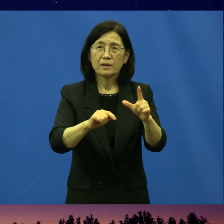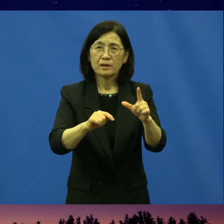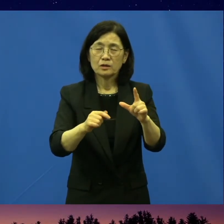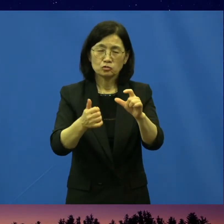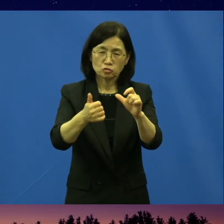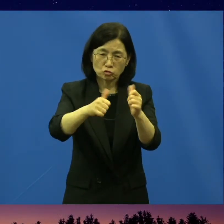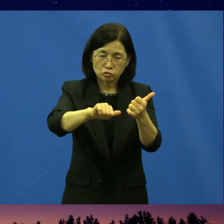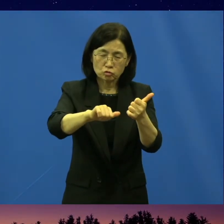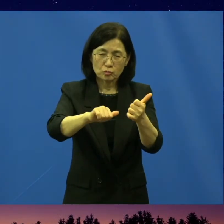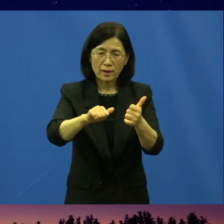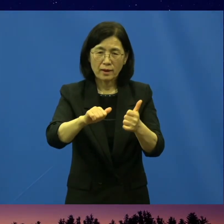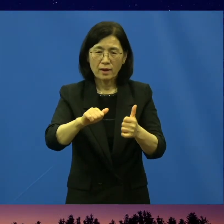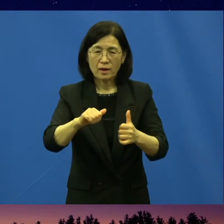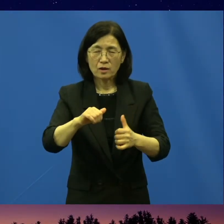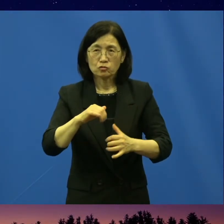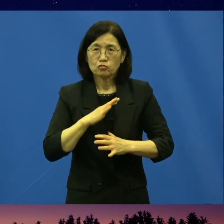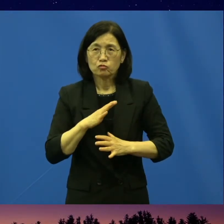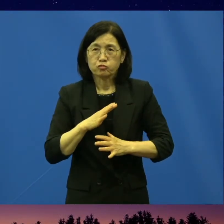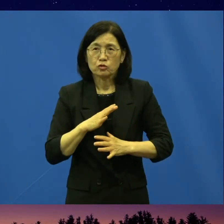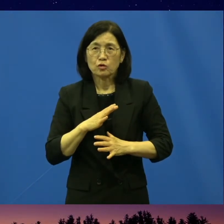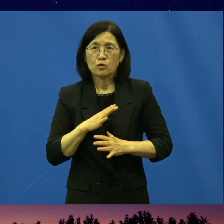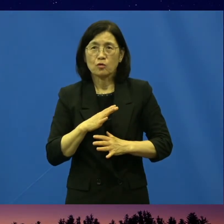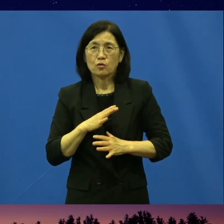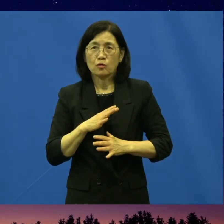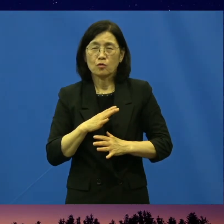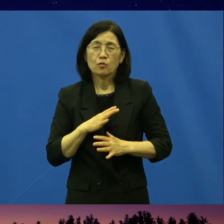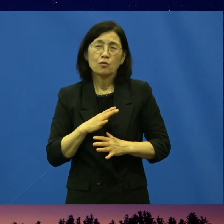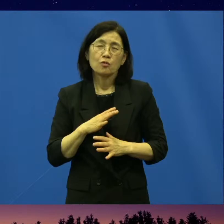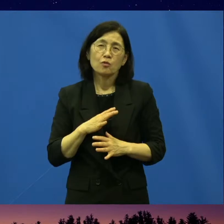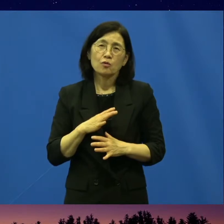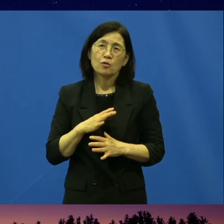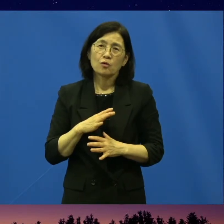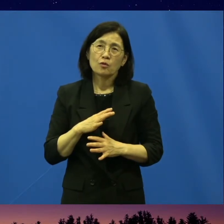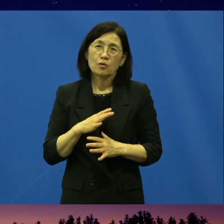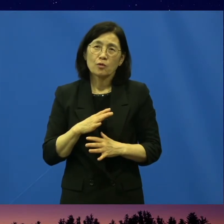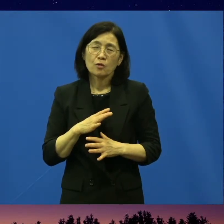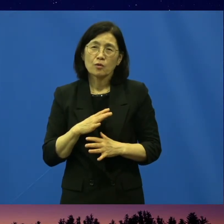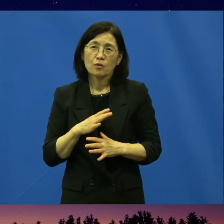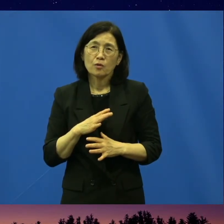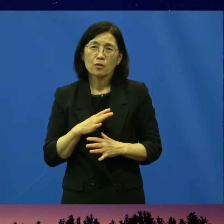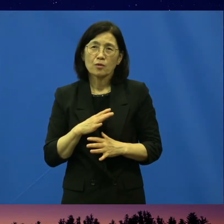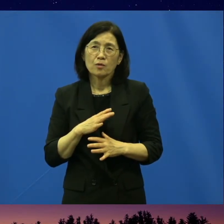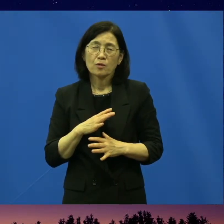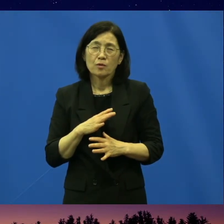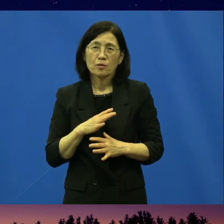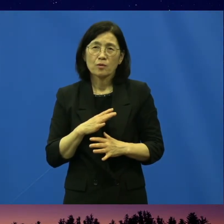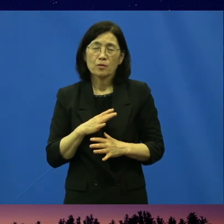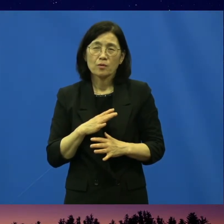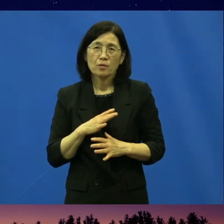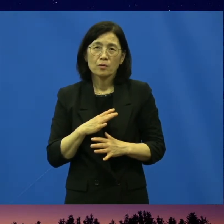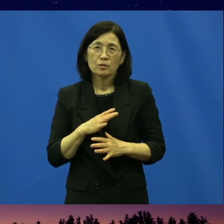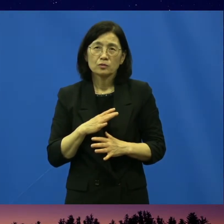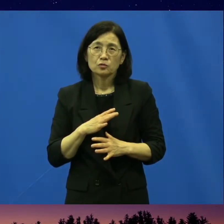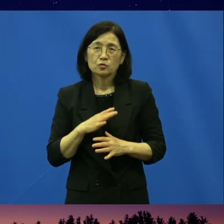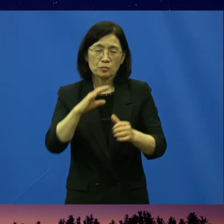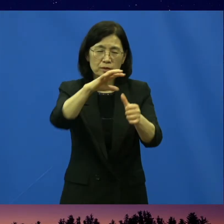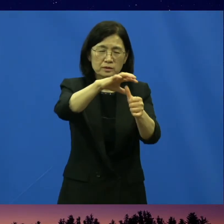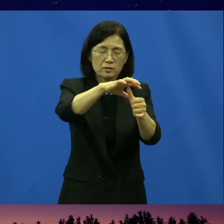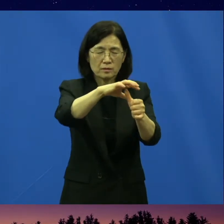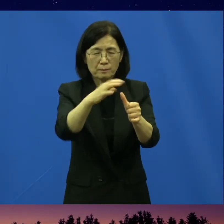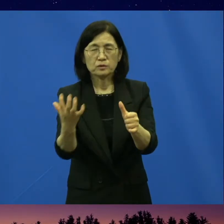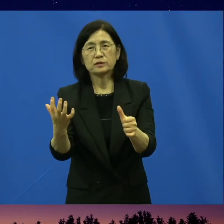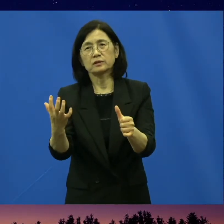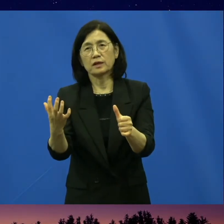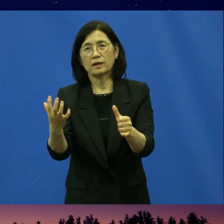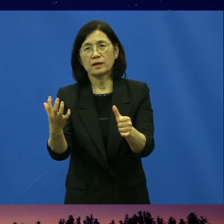죽음의 위협과 두려움에 의해서 늘 피해 망상적 삶을 살아가는 오늘 세상 속에서